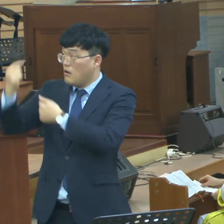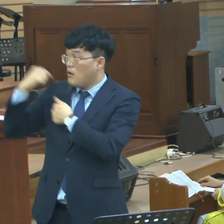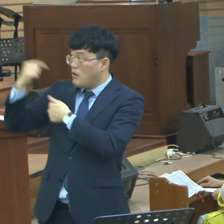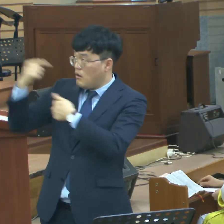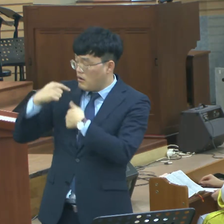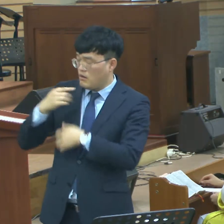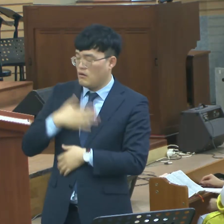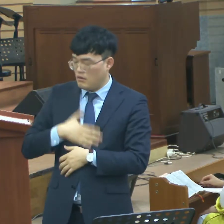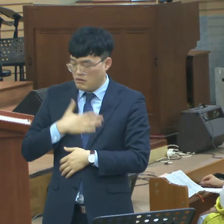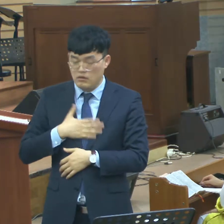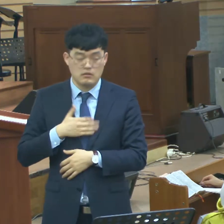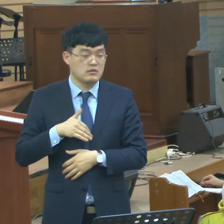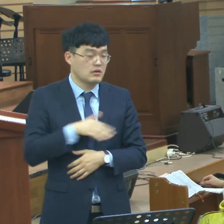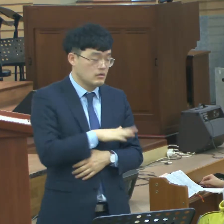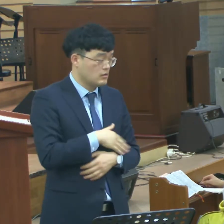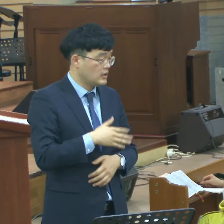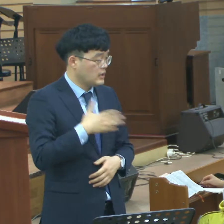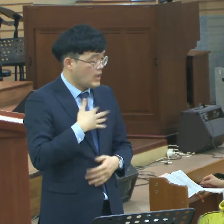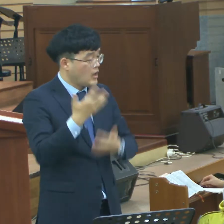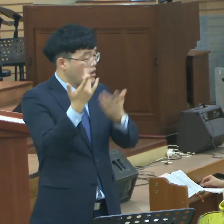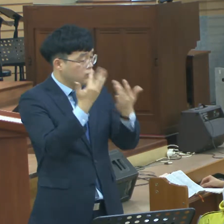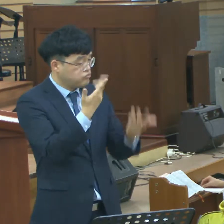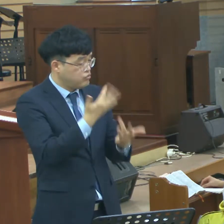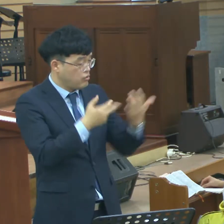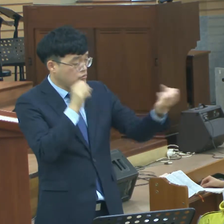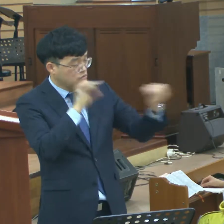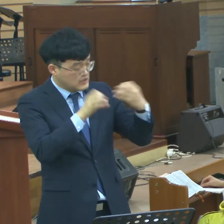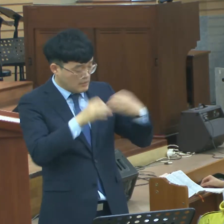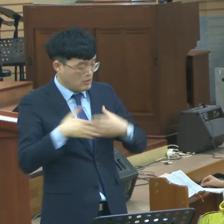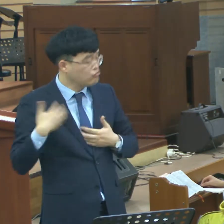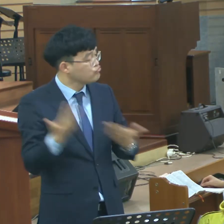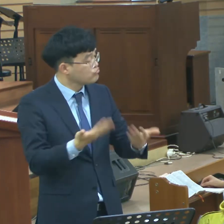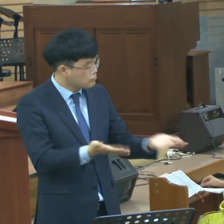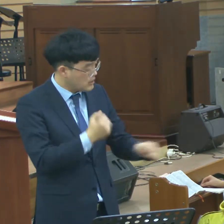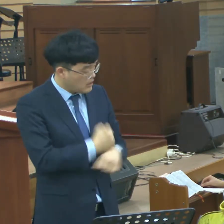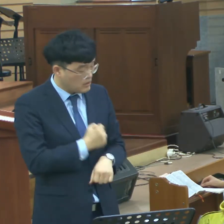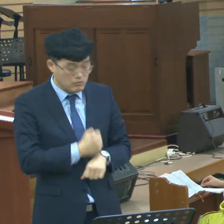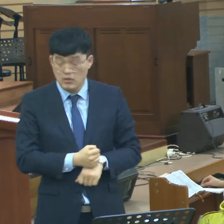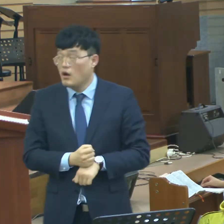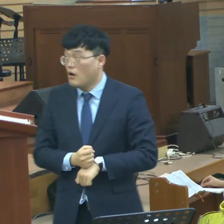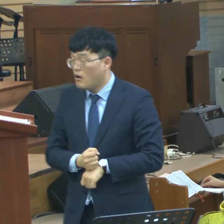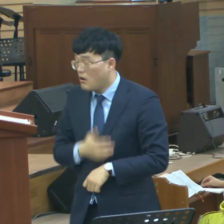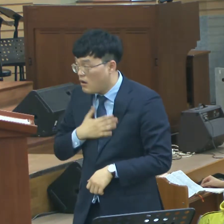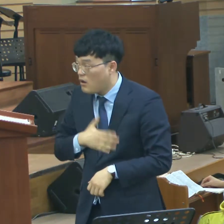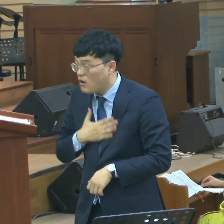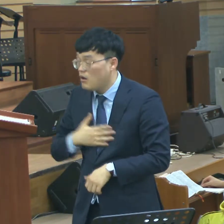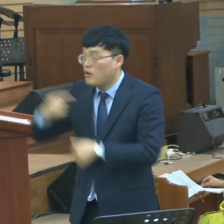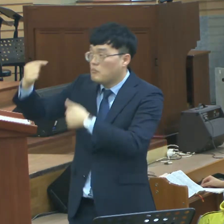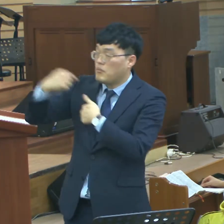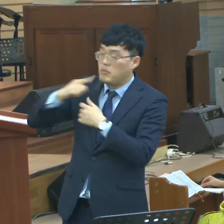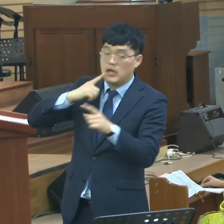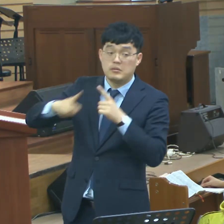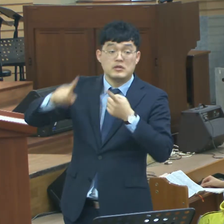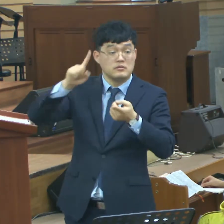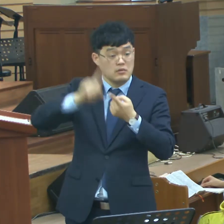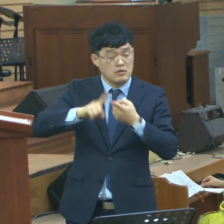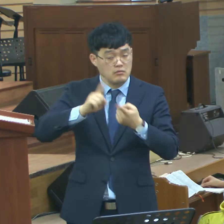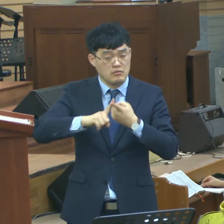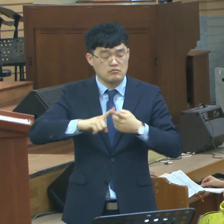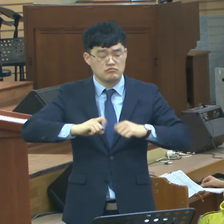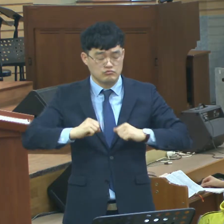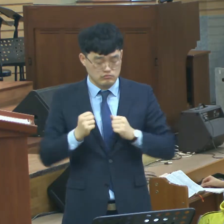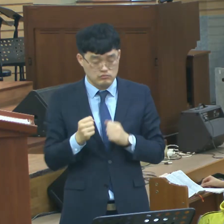죽는 거예요. 만약에 양쪽 다 불로 응답하지 않으면 다 거짓이고 엘리야는 다수에 의해서 죽을 수밖에